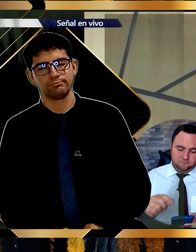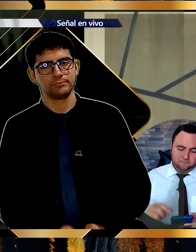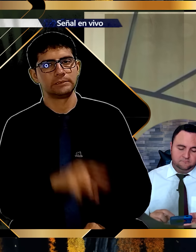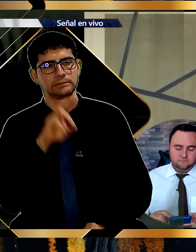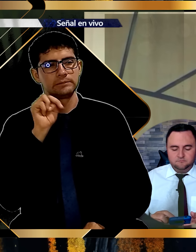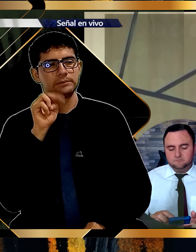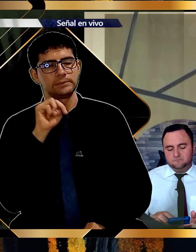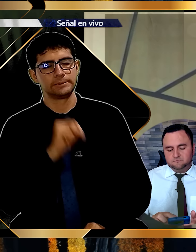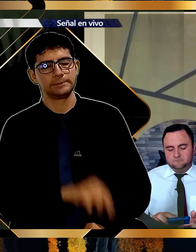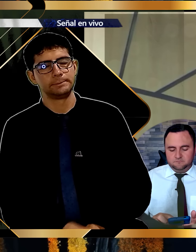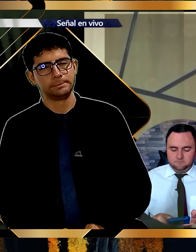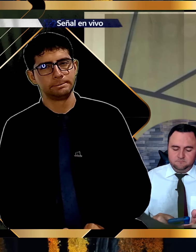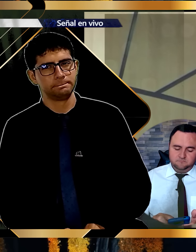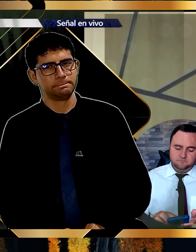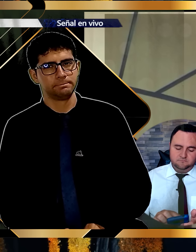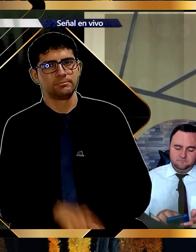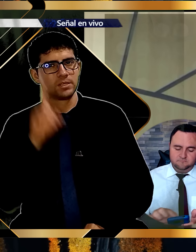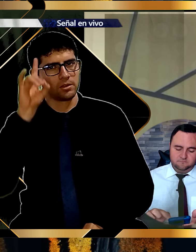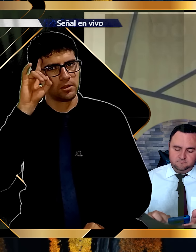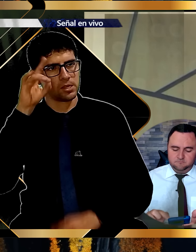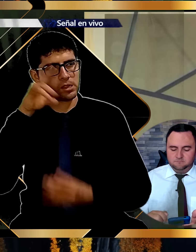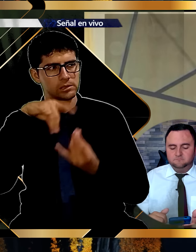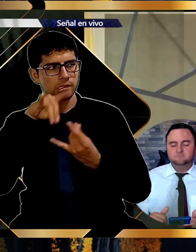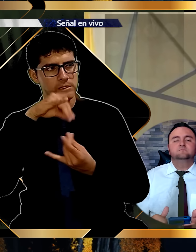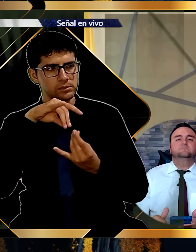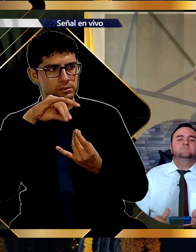Yo me acosté y dormí.